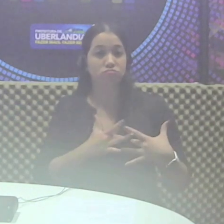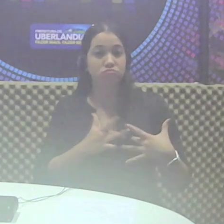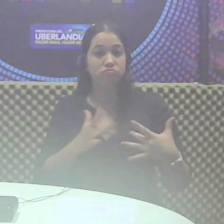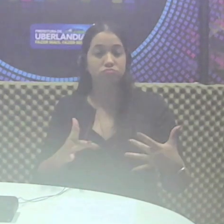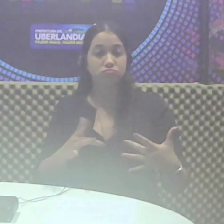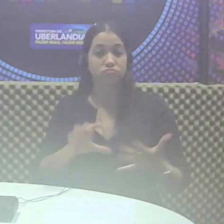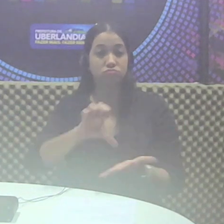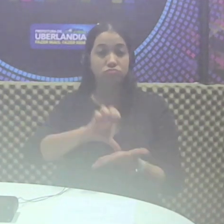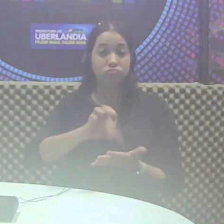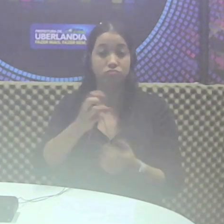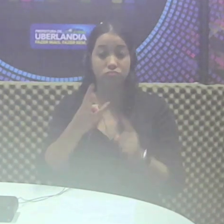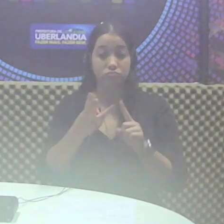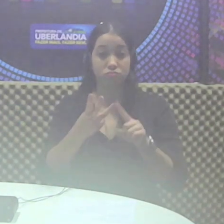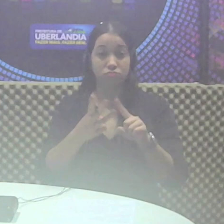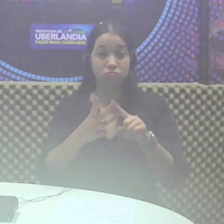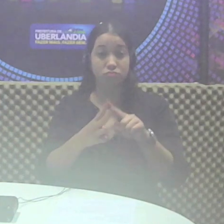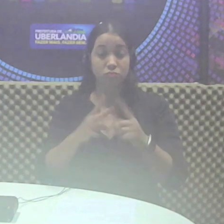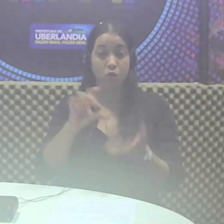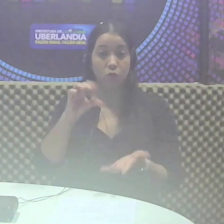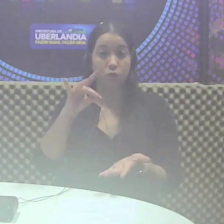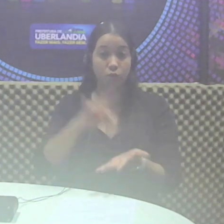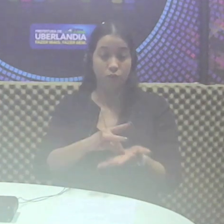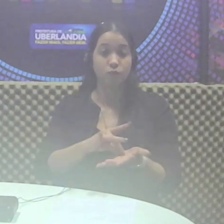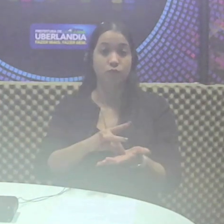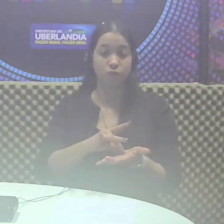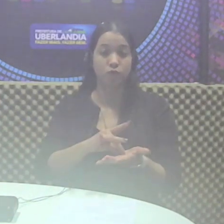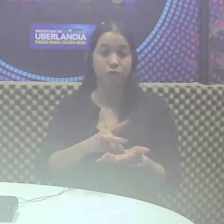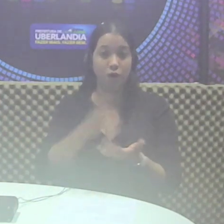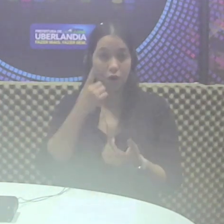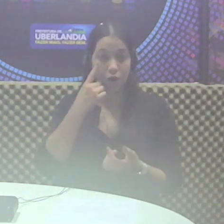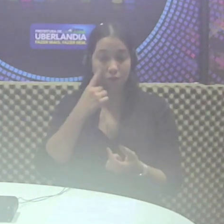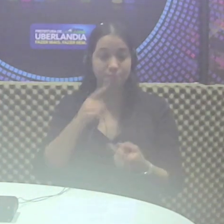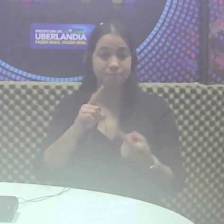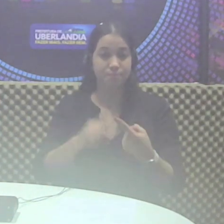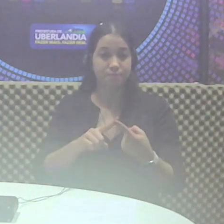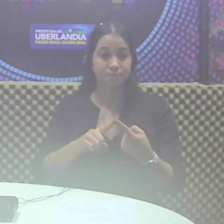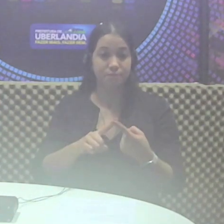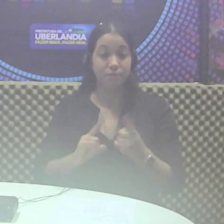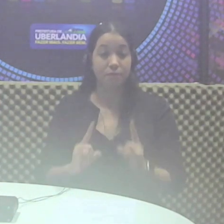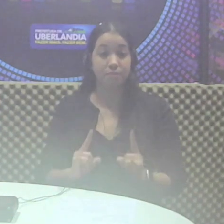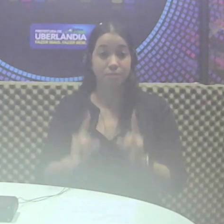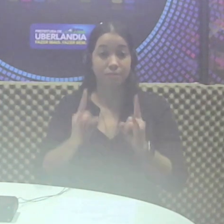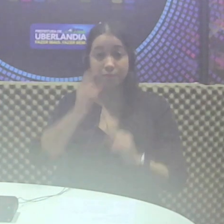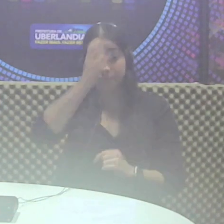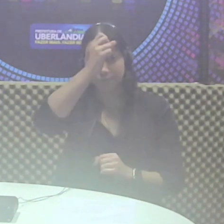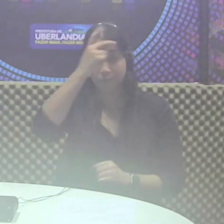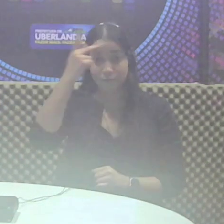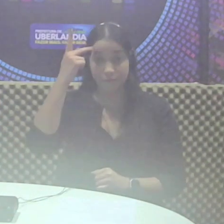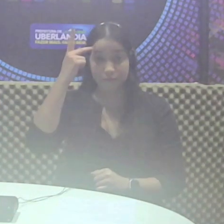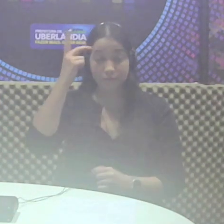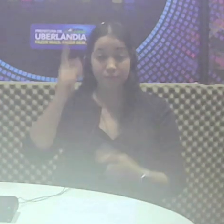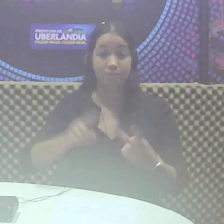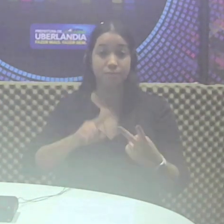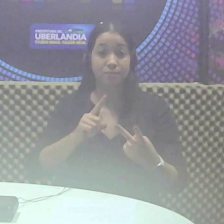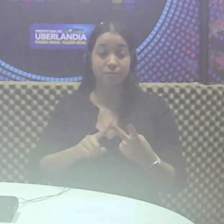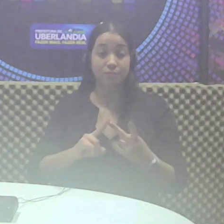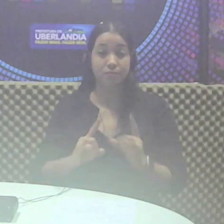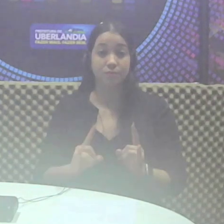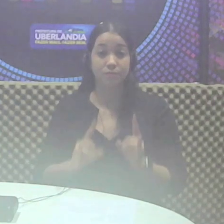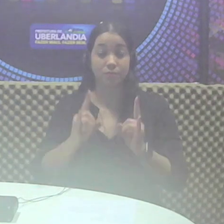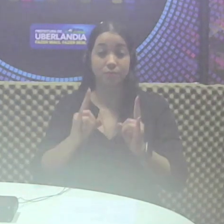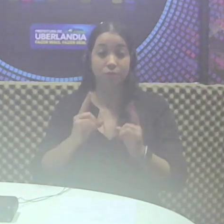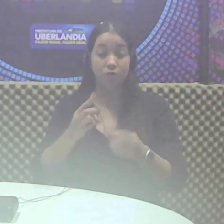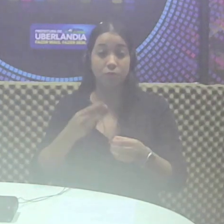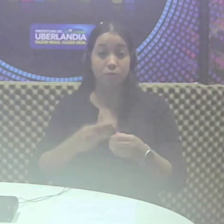dos três pontos oficiais de arrecadação. Anote aí: Centro Administrativo Municipal, Centro Municipal